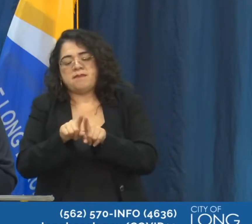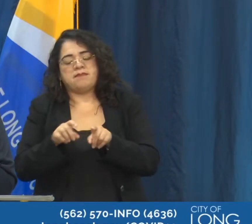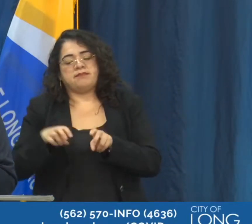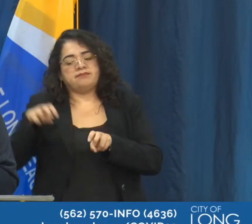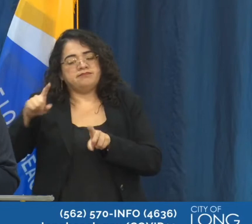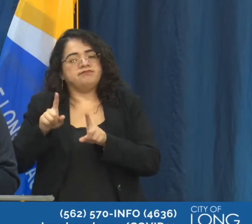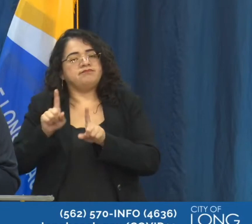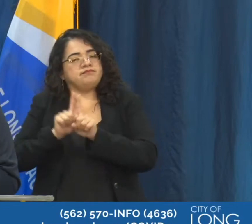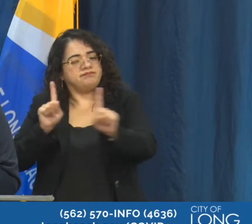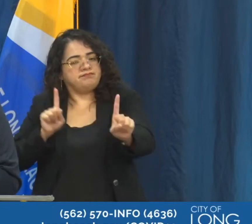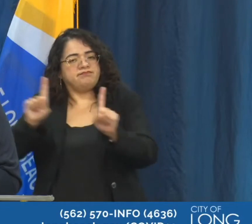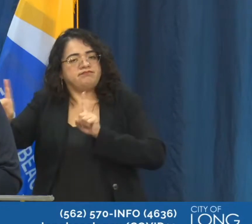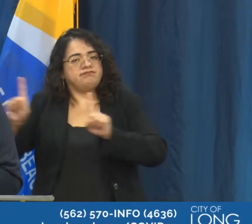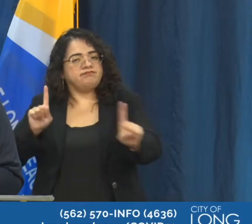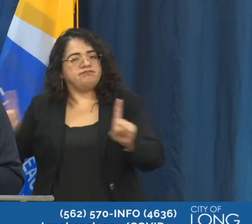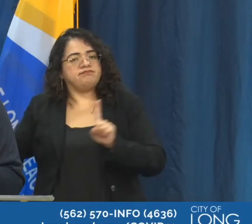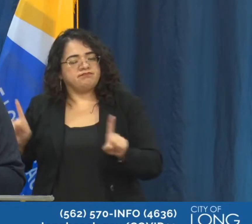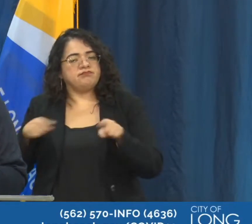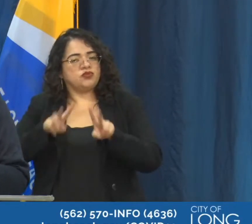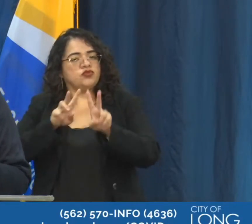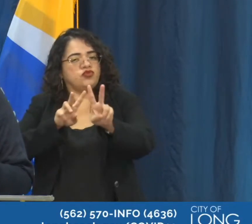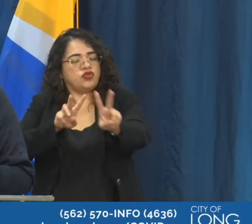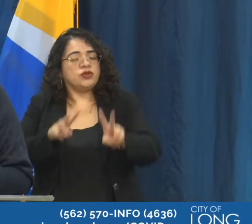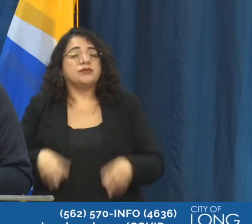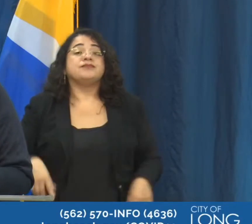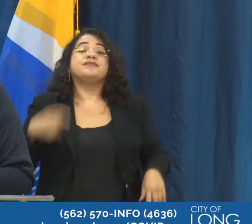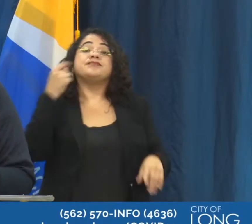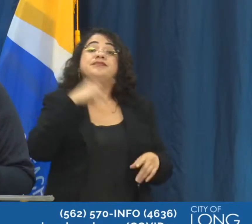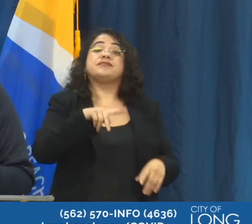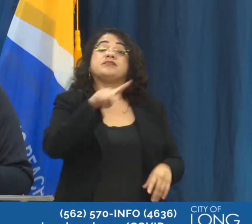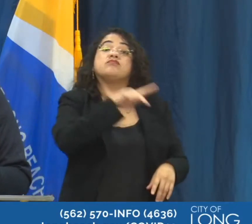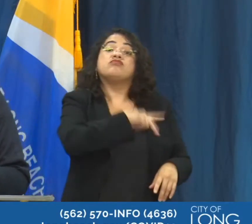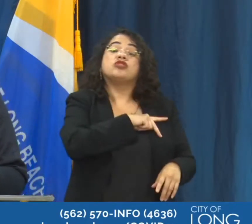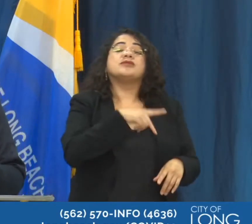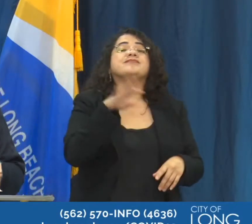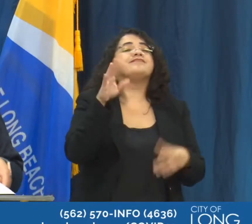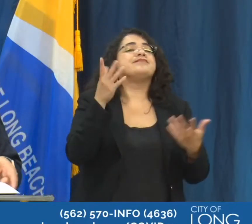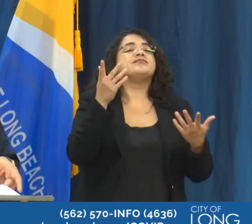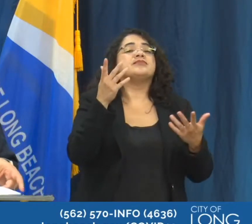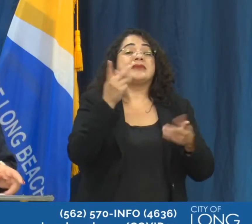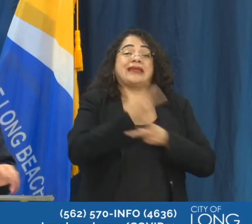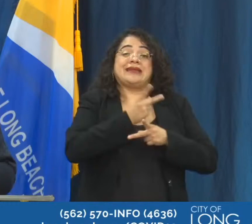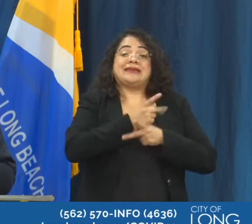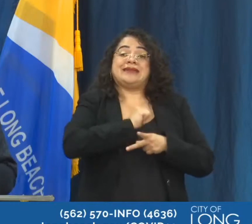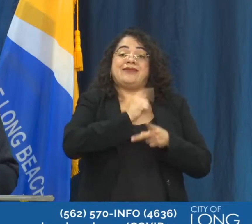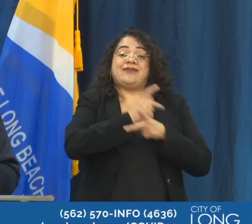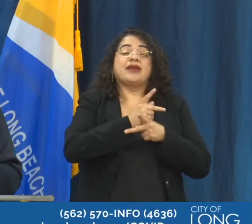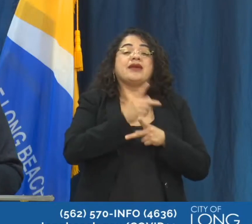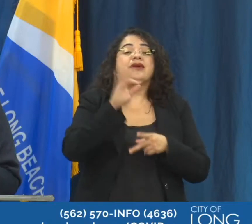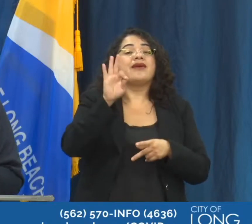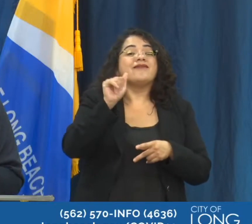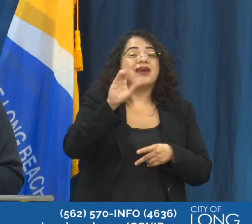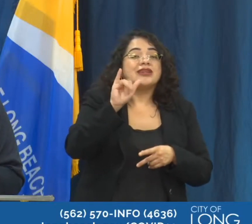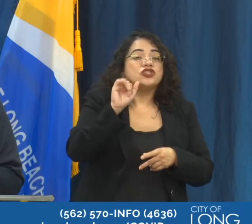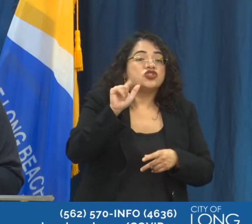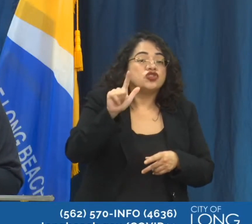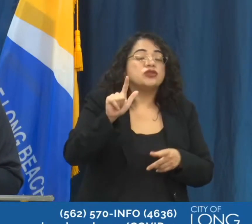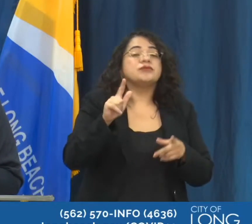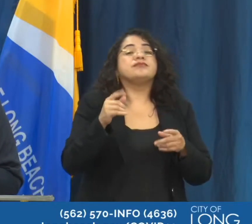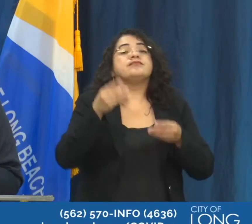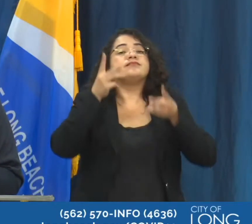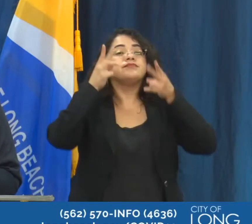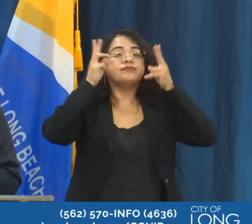servicio otros servicios de cuidado personal como tratamientos para la cara como faciales depilación o cualquier servicio de